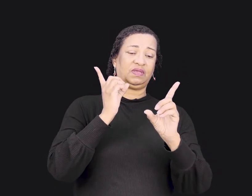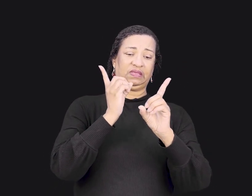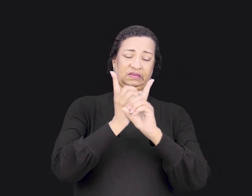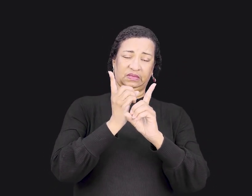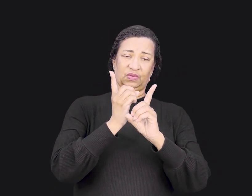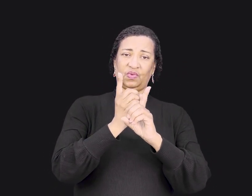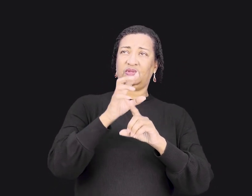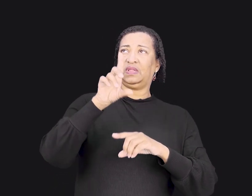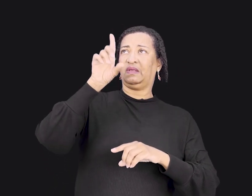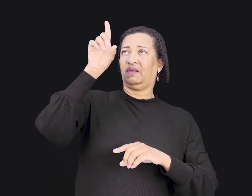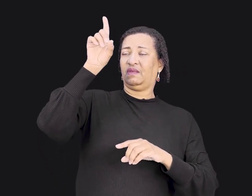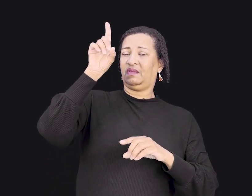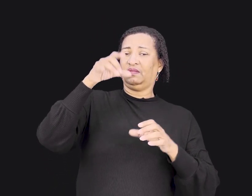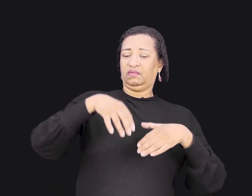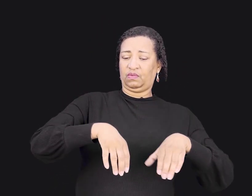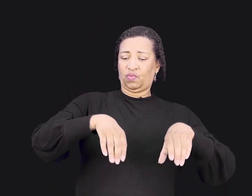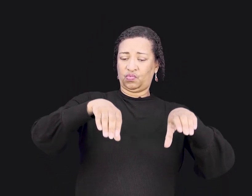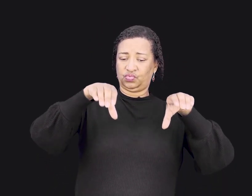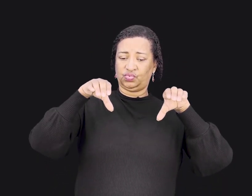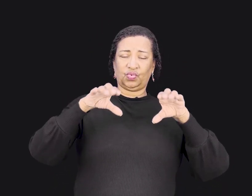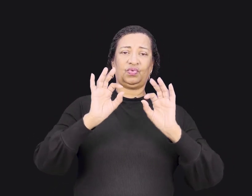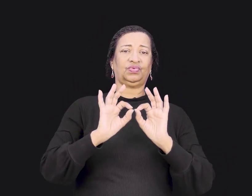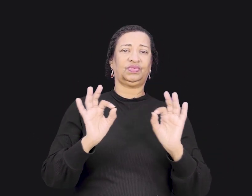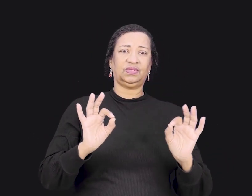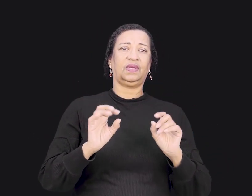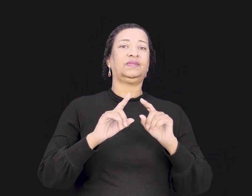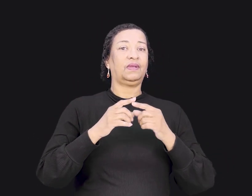num seminário, nem num santuário, mas onde estavam os feridos e